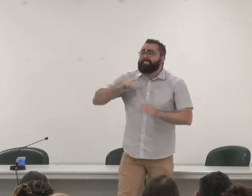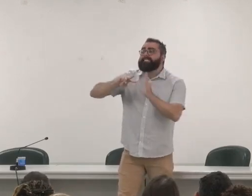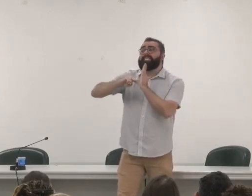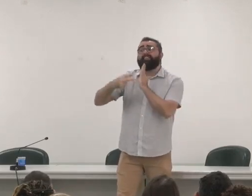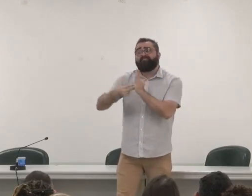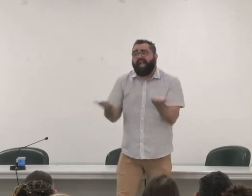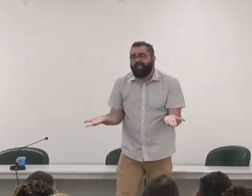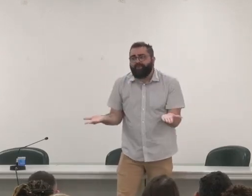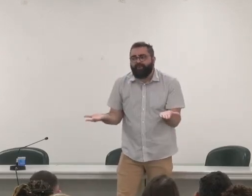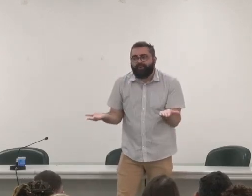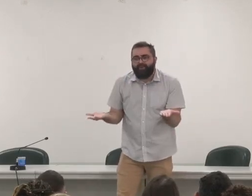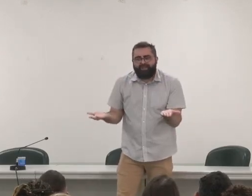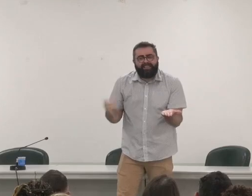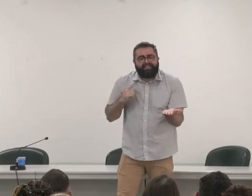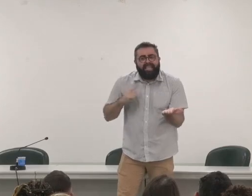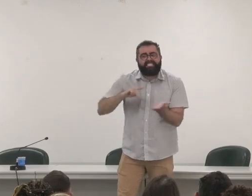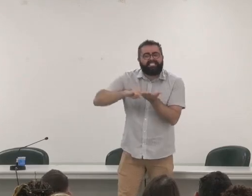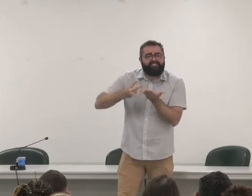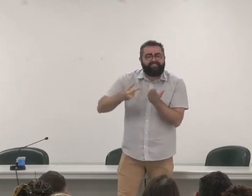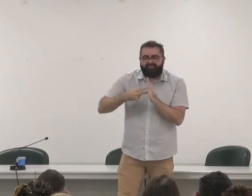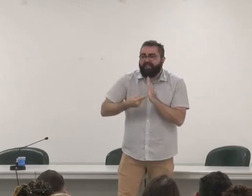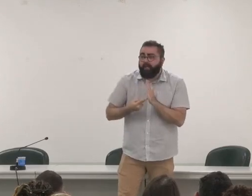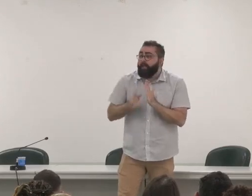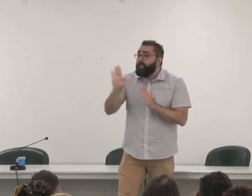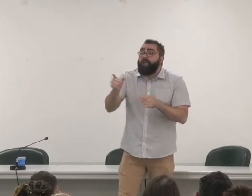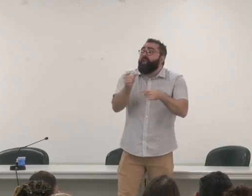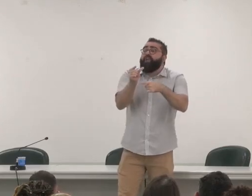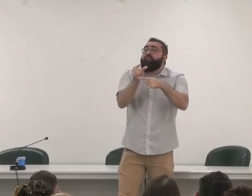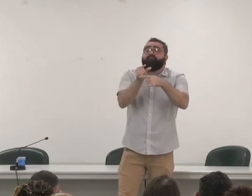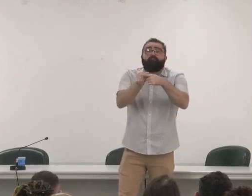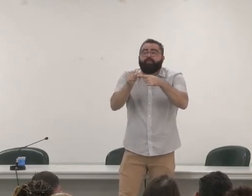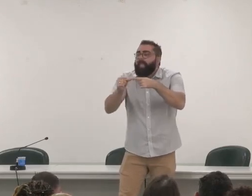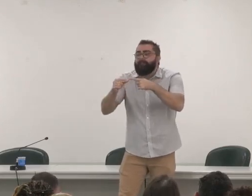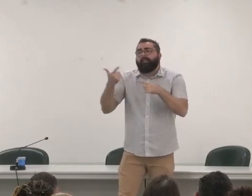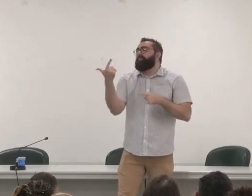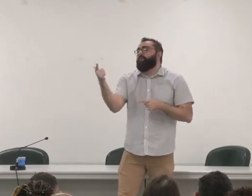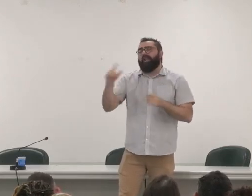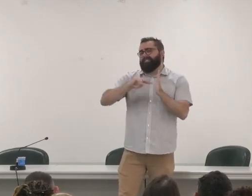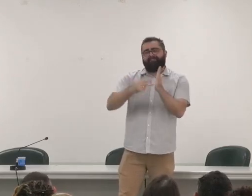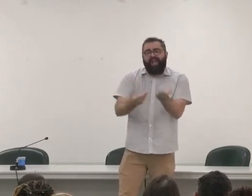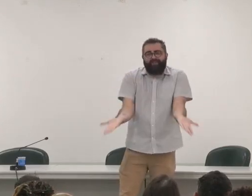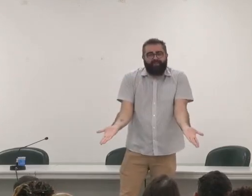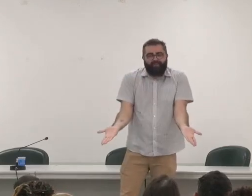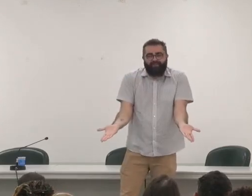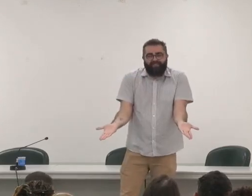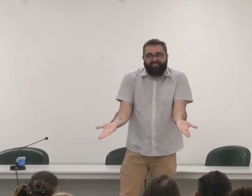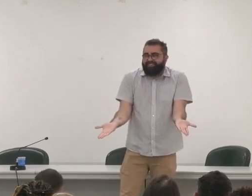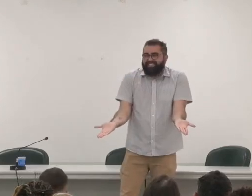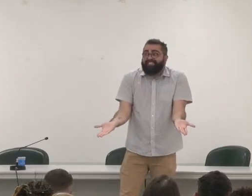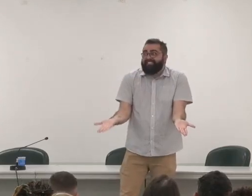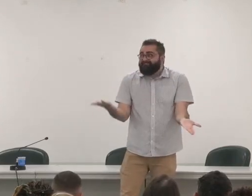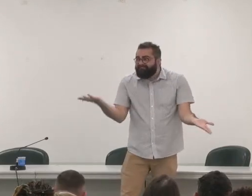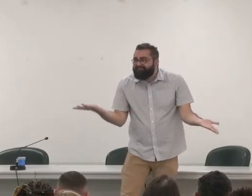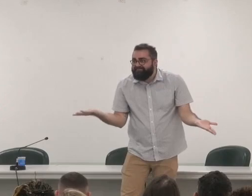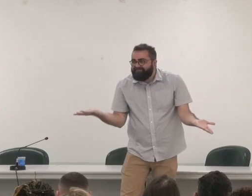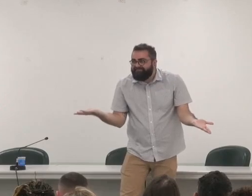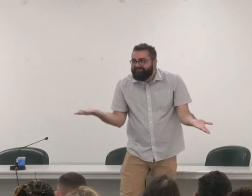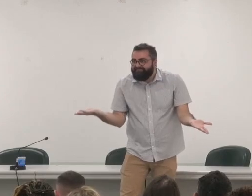é conformada, ela já tem um significado em si. E os fonemas, eles não têm significados em si